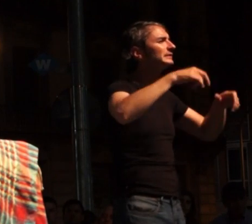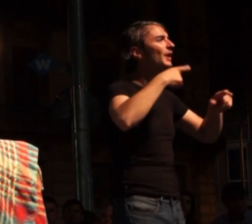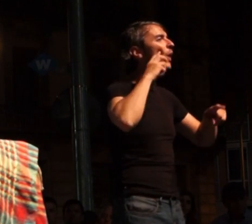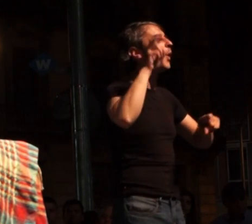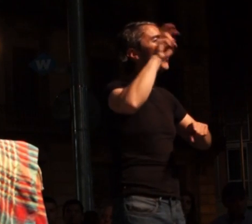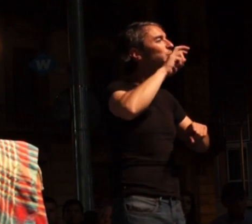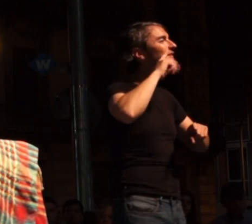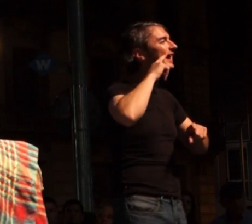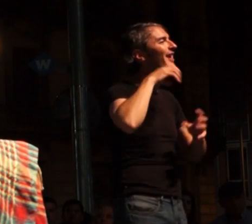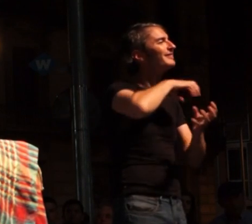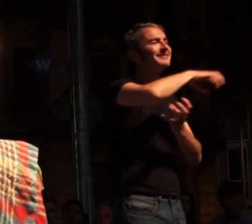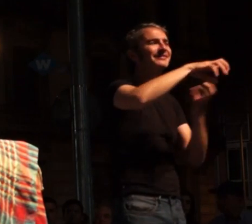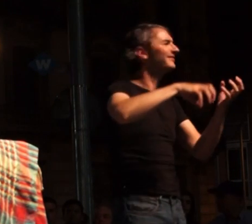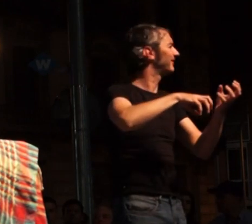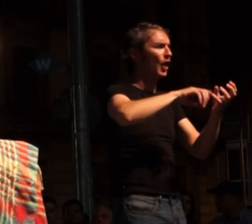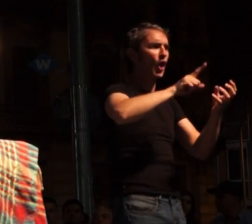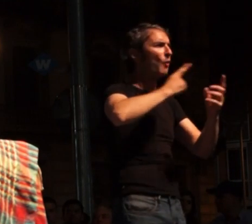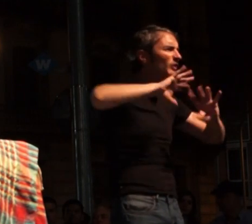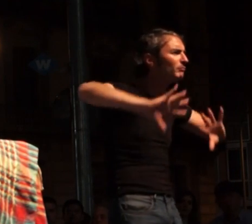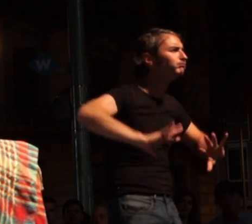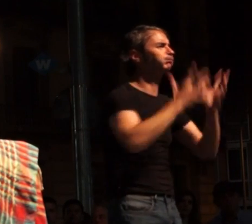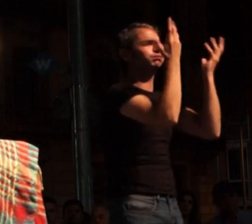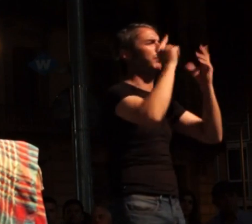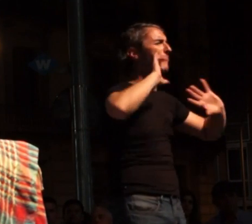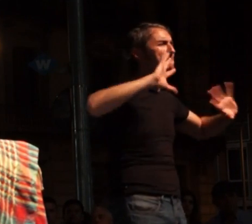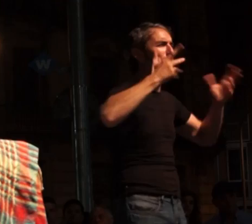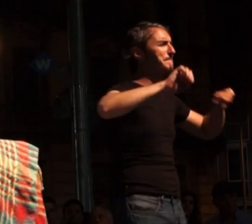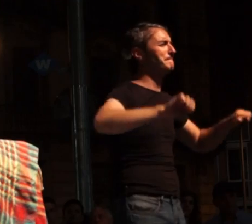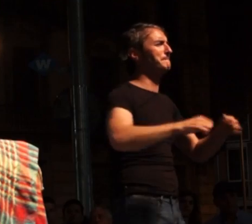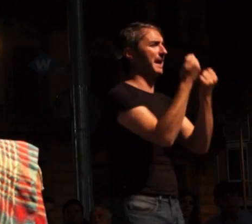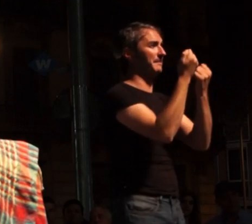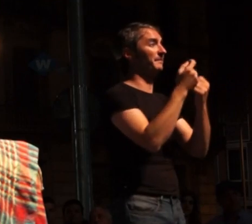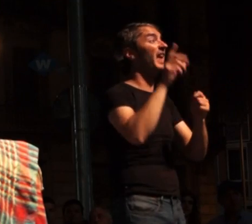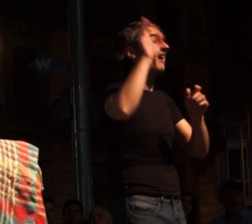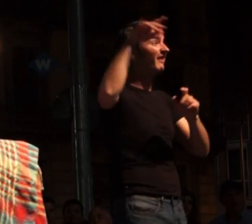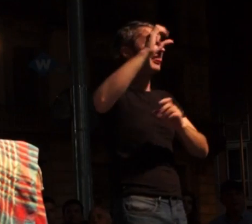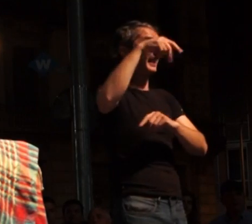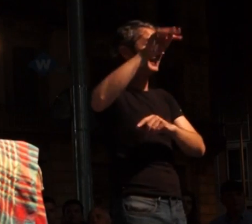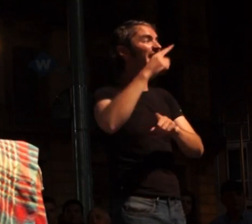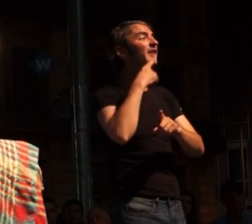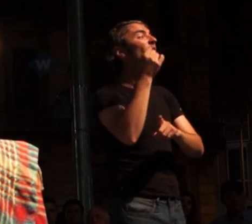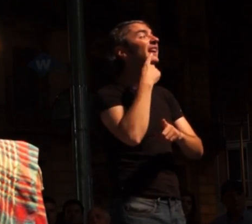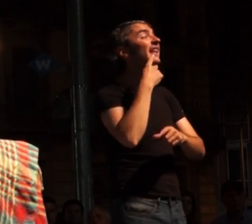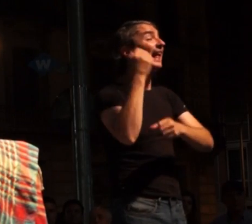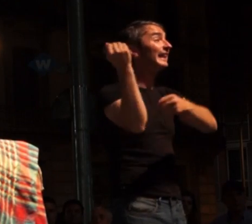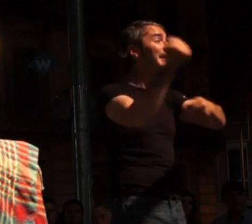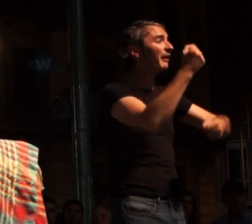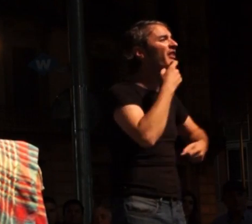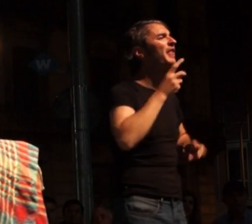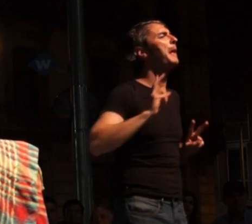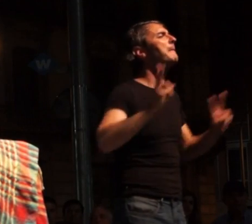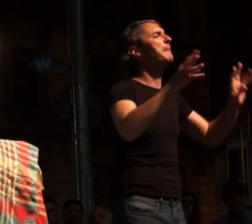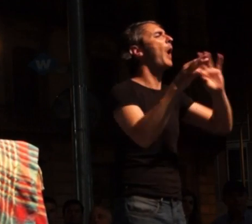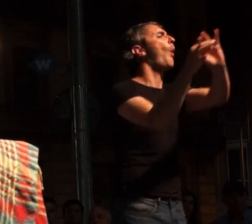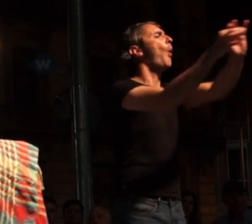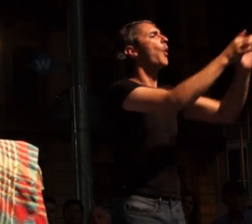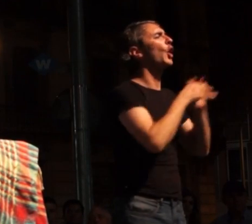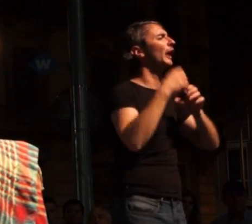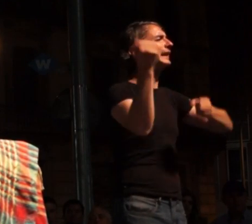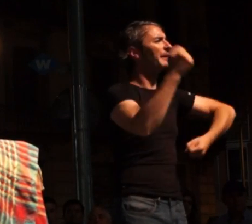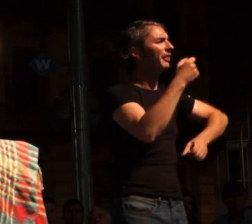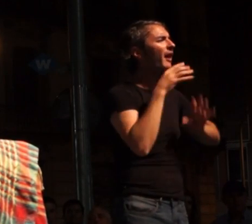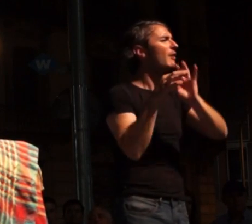sino revolucionaria, profundamente revolucionaria. Y acababan diciendo: proletarios, viva la unión de los trabajadores, viva la